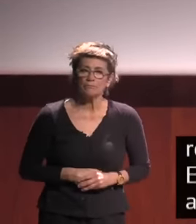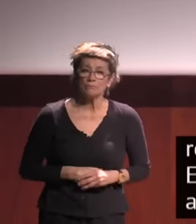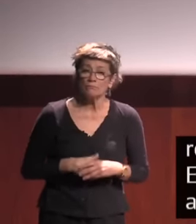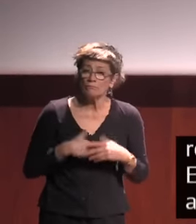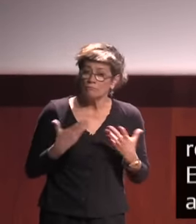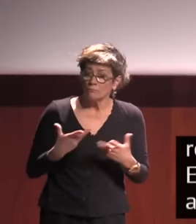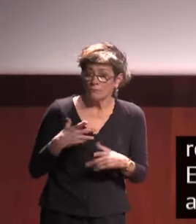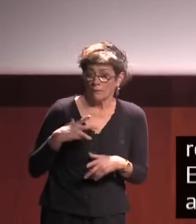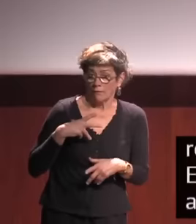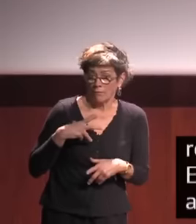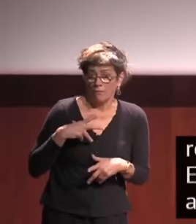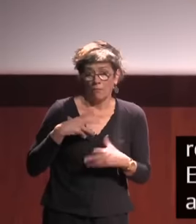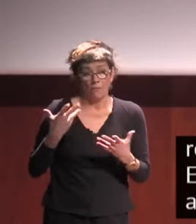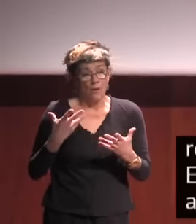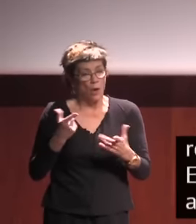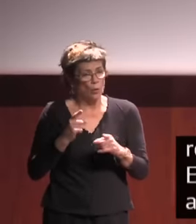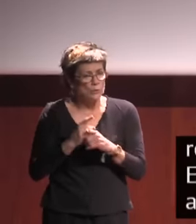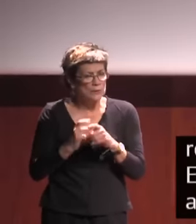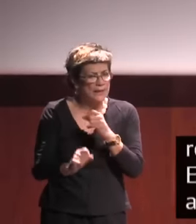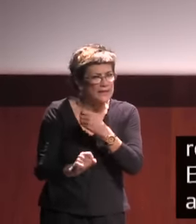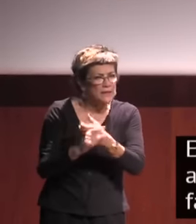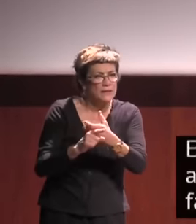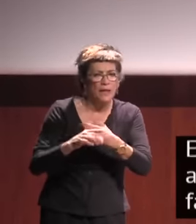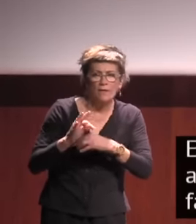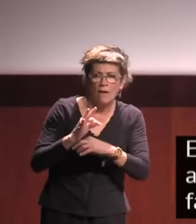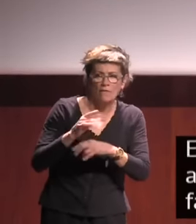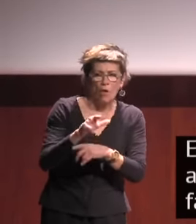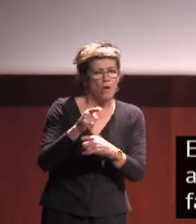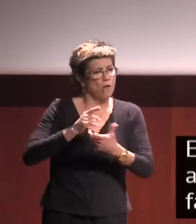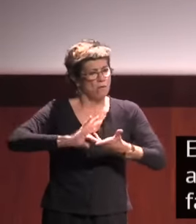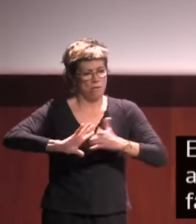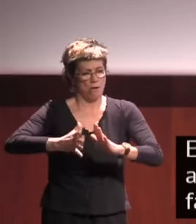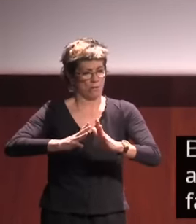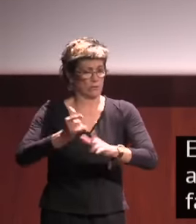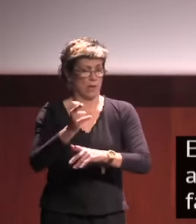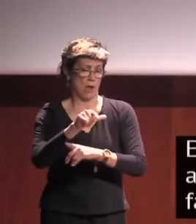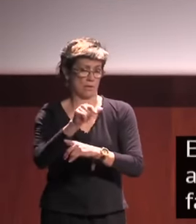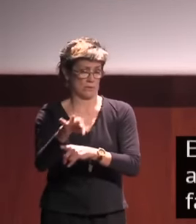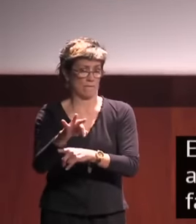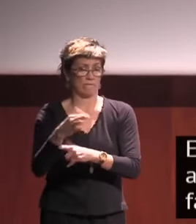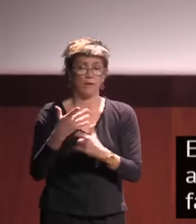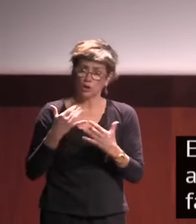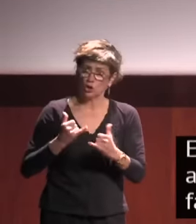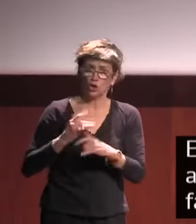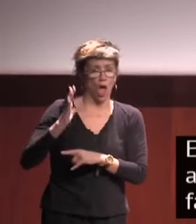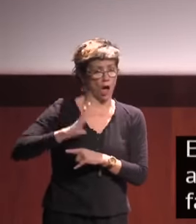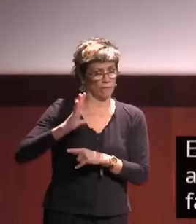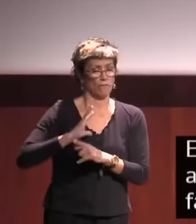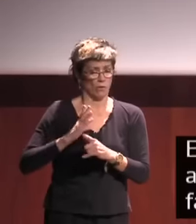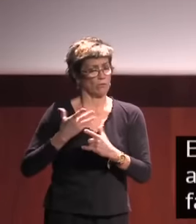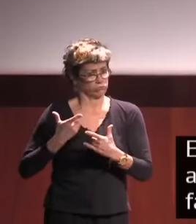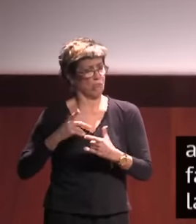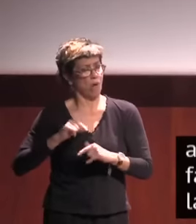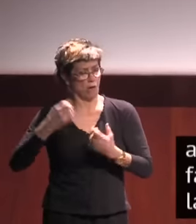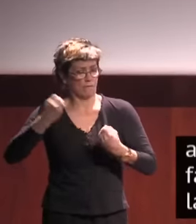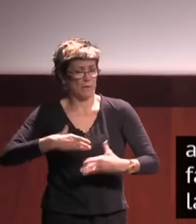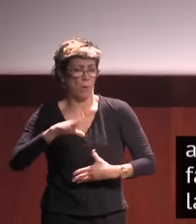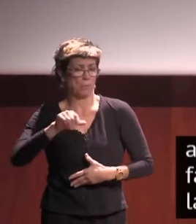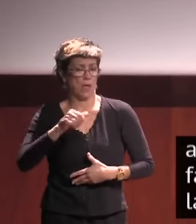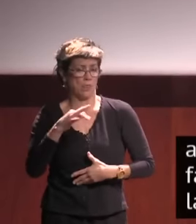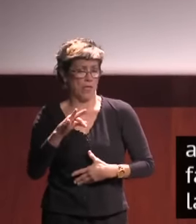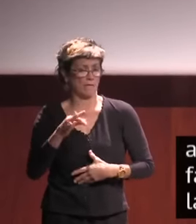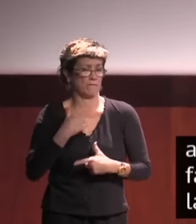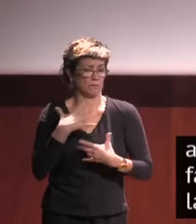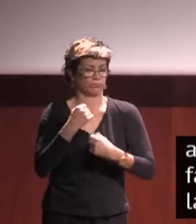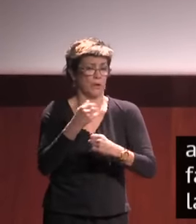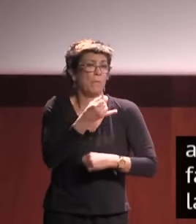des initiatives en faveur de la langue des signes française avaient déjà été menées à la BNF avant mon arrivée. Comme il a été dit,